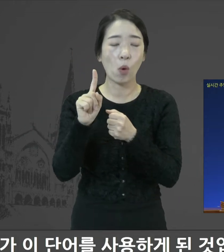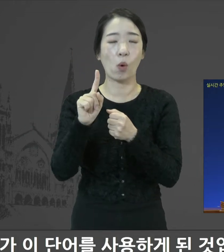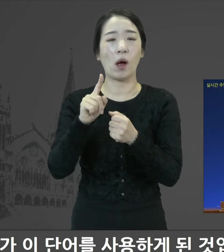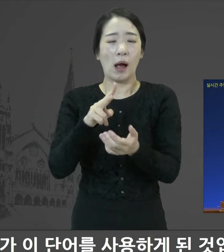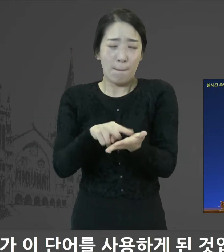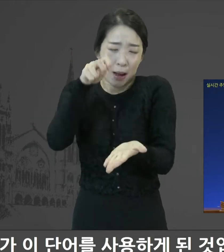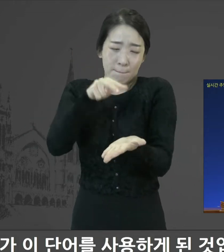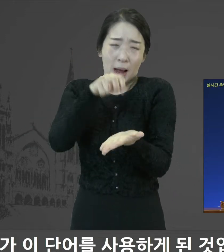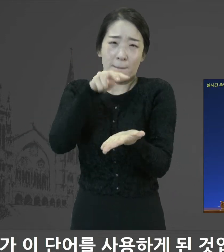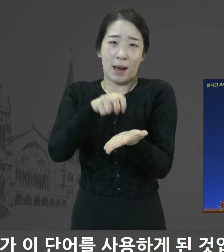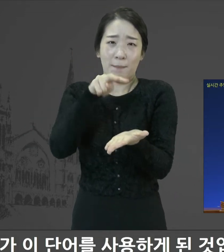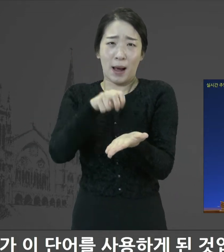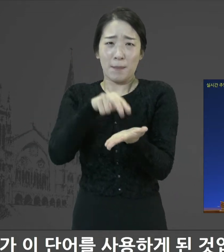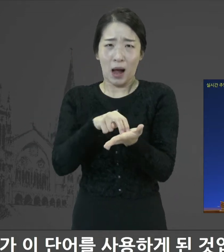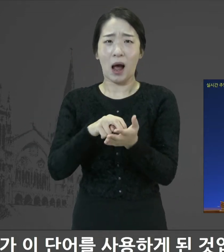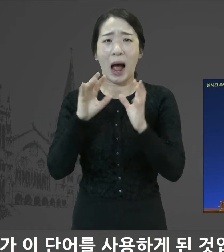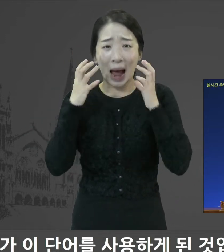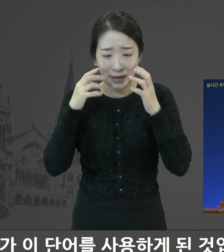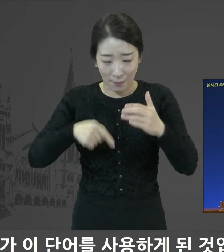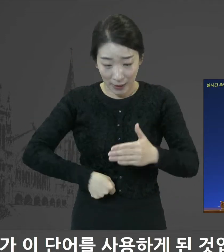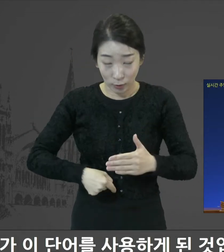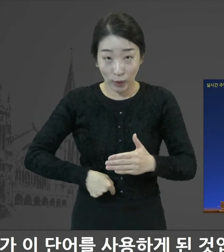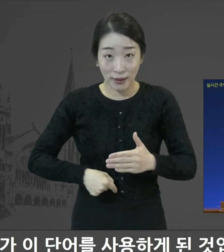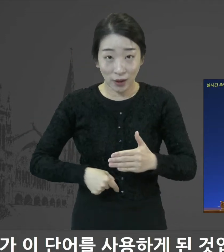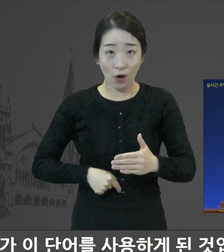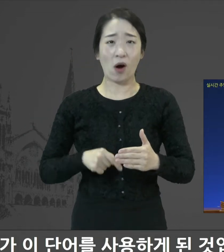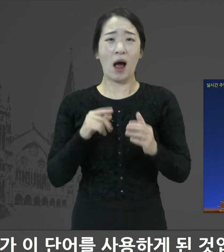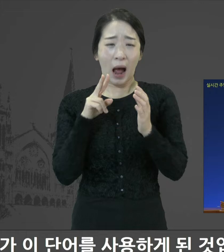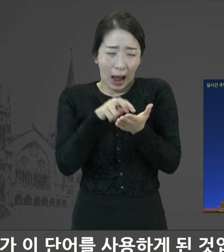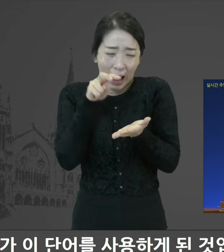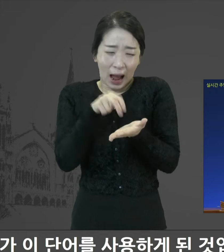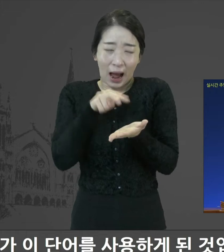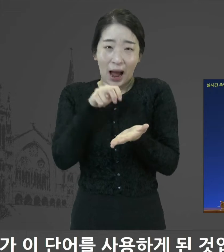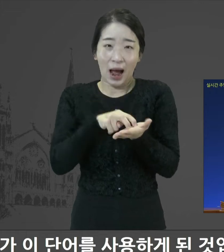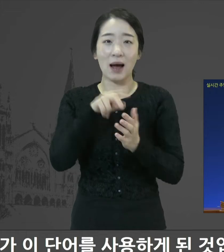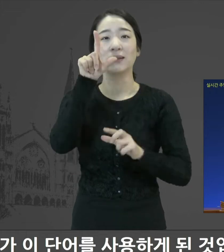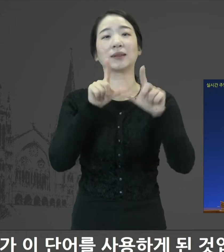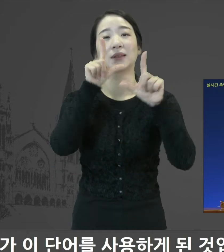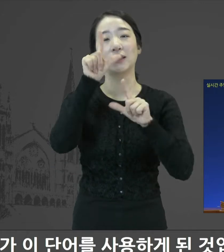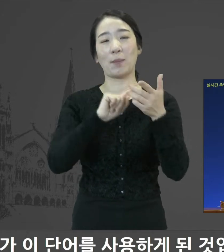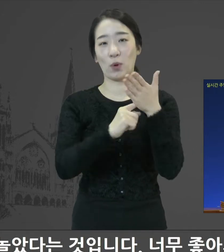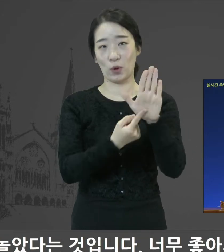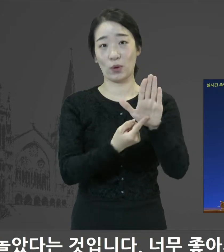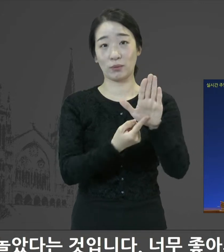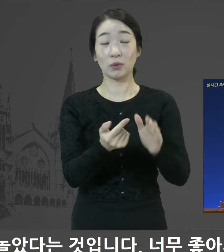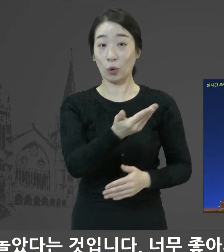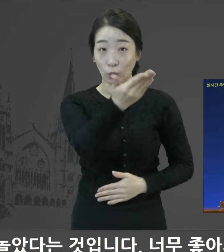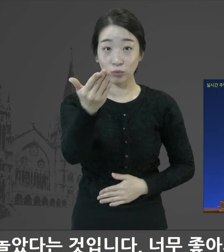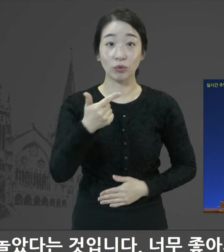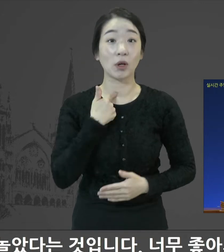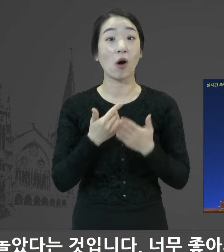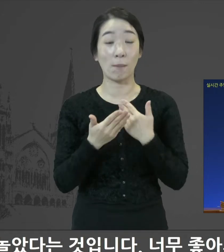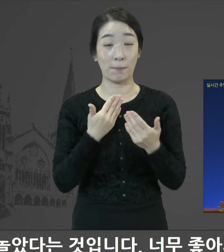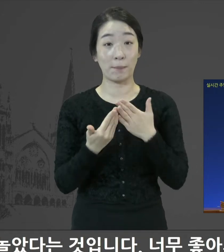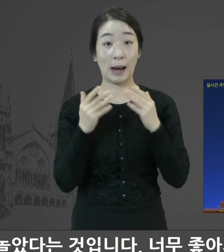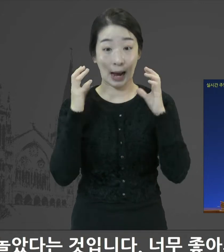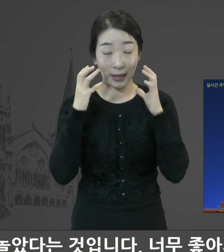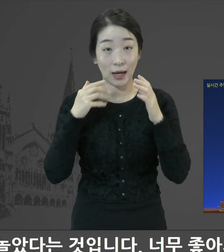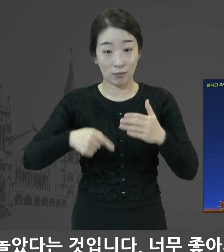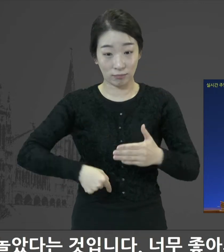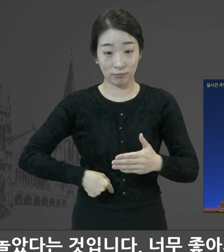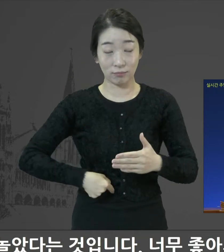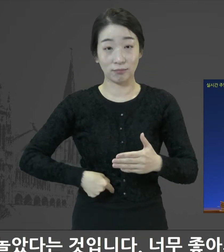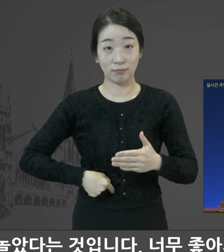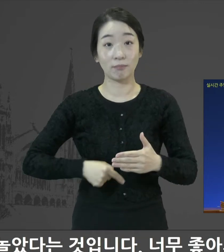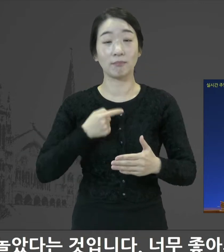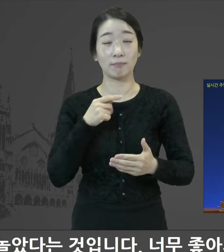너무 좋아서 껑충껑충 뛰는 겁니다. 사랑하는 여러분, 그런 경험이 있으셨습니까? 과거에